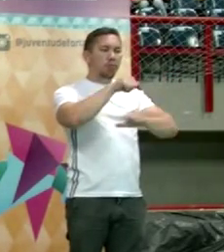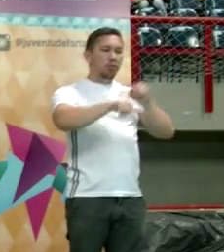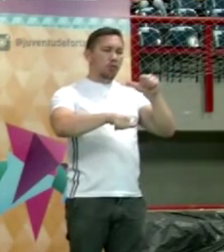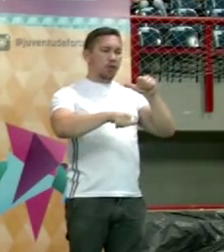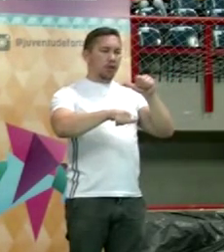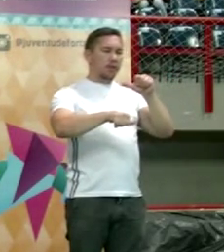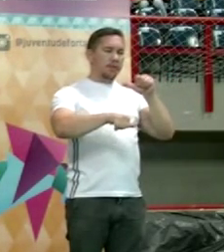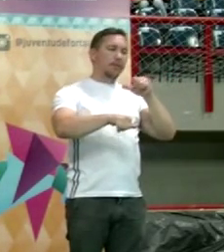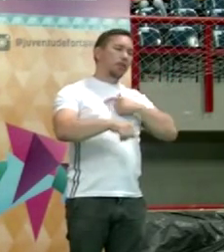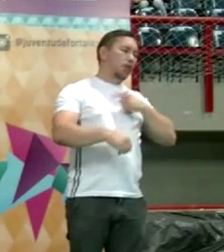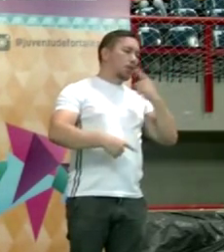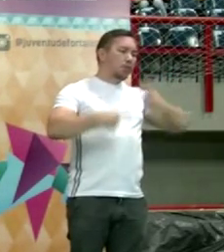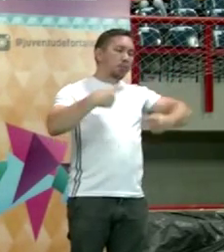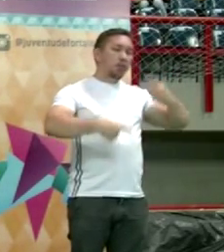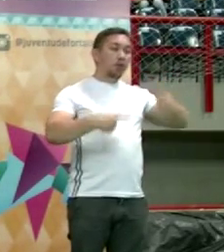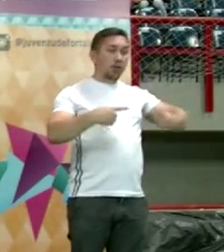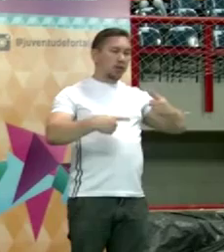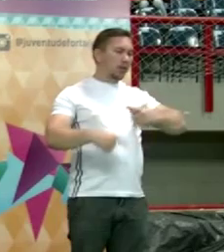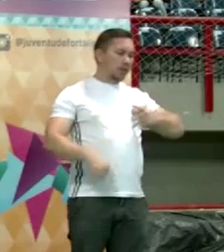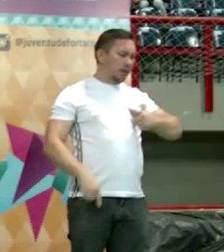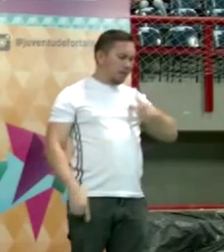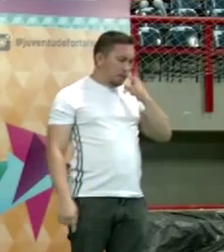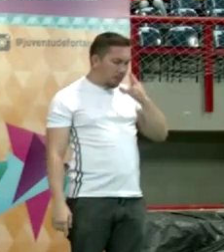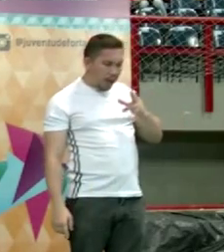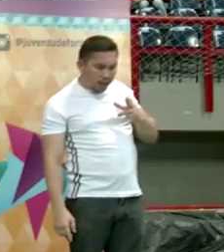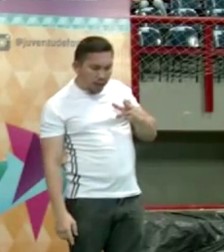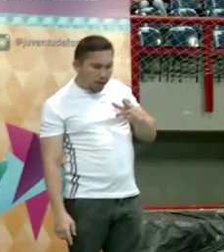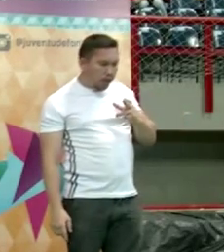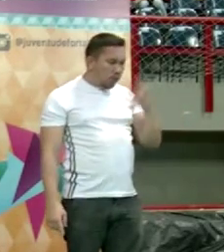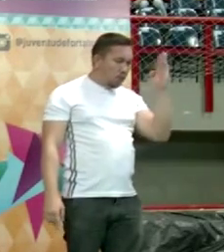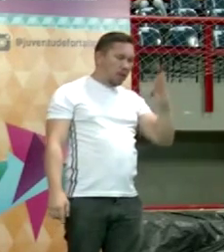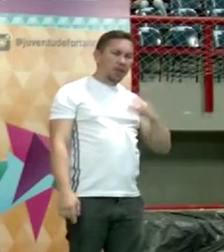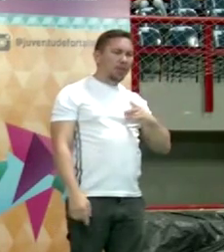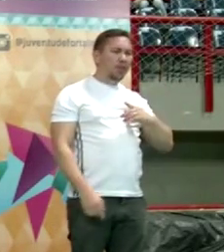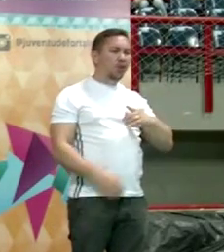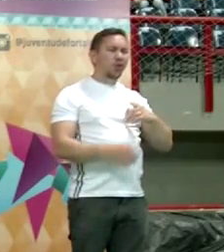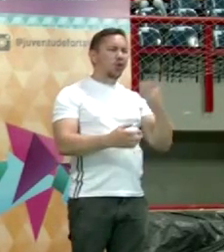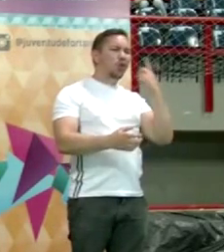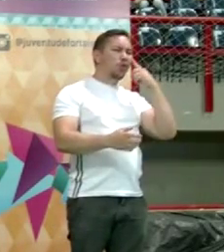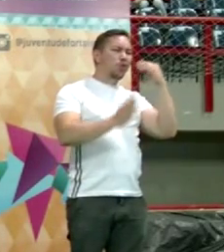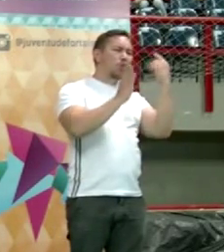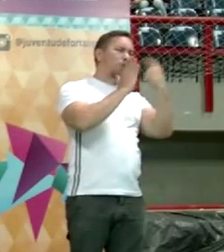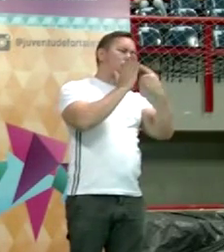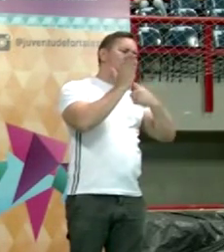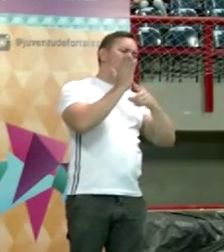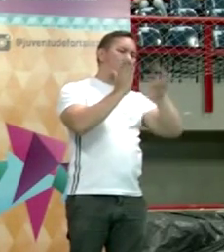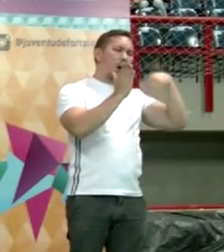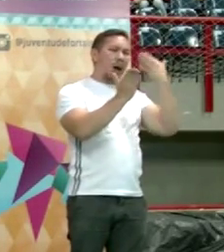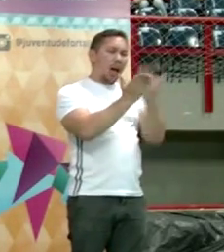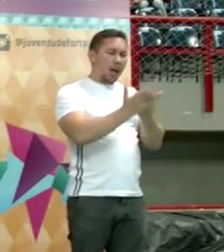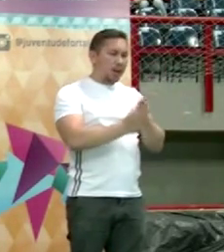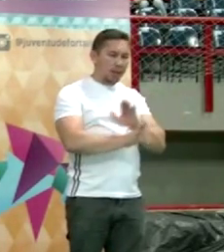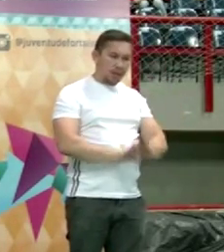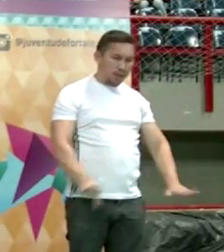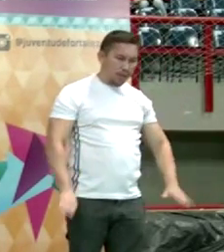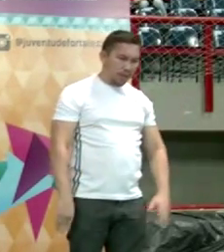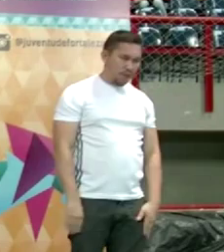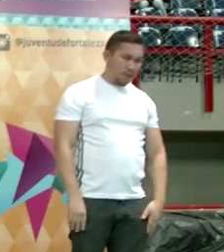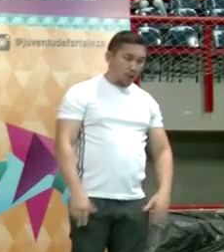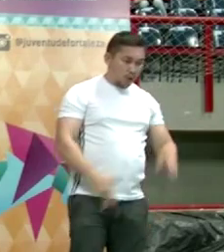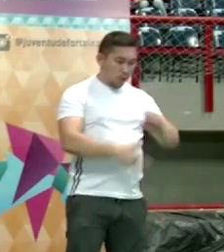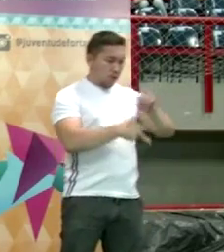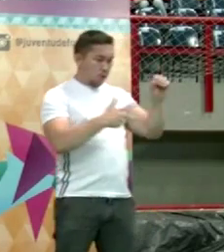teve. Brasil continua com a mesma estrutura. Cara, o Enem não vai te perguntar tanta